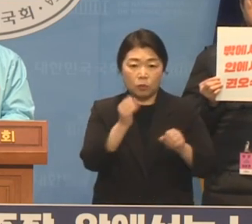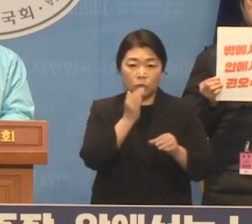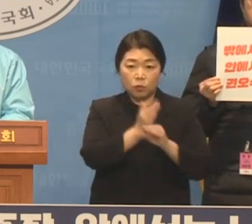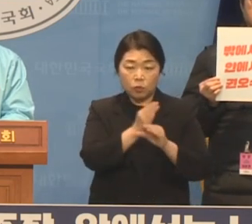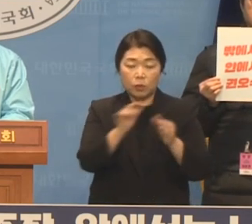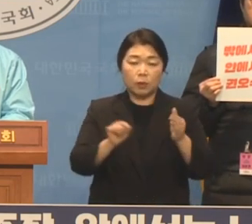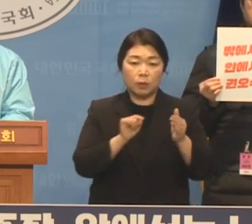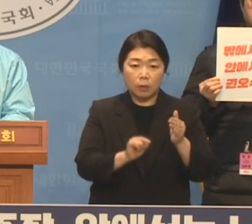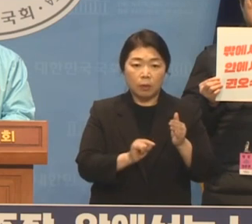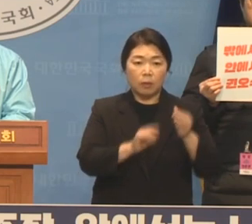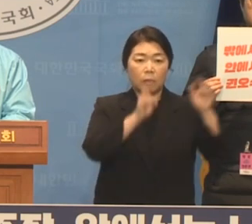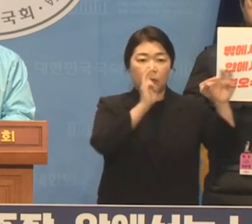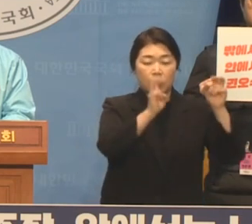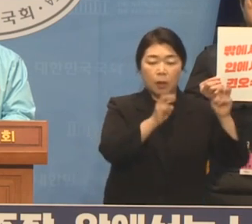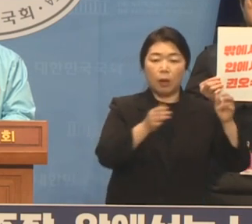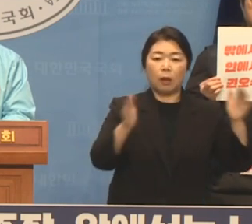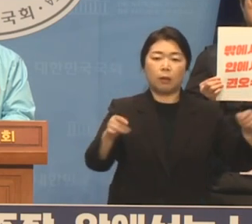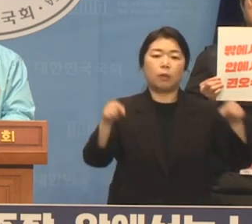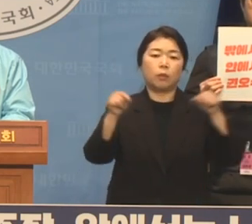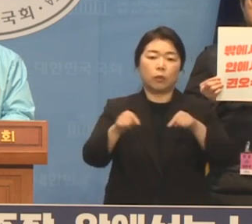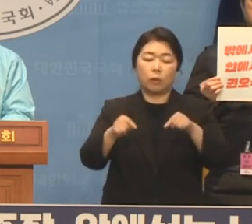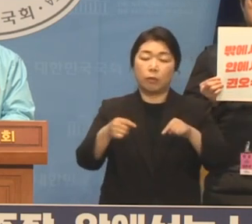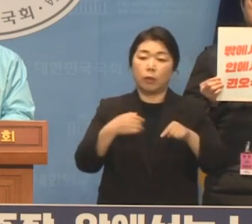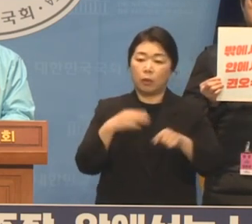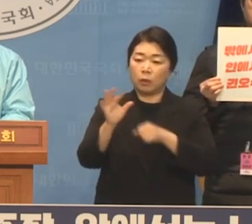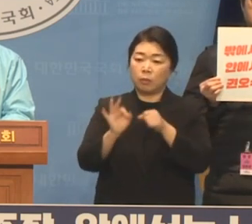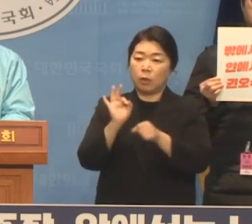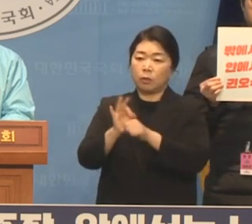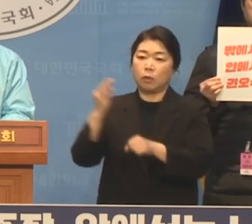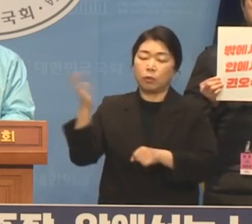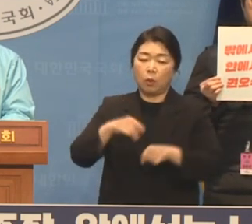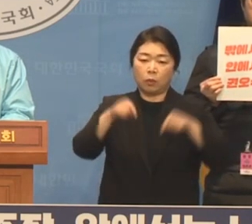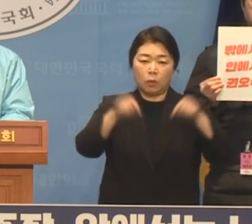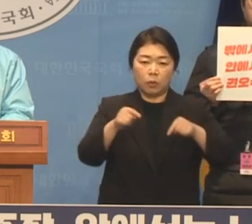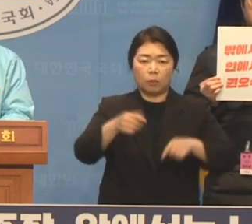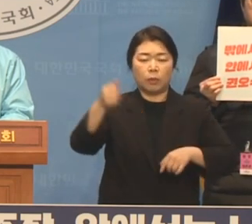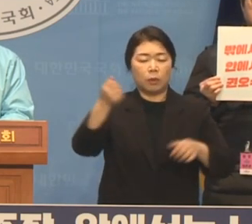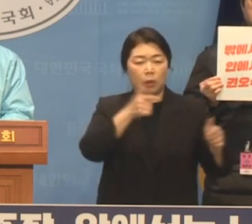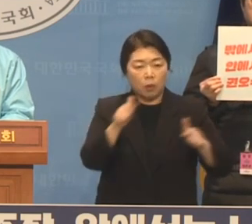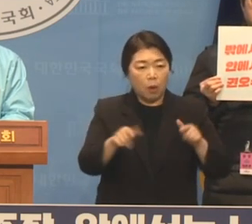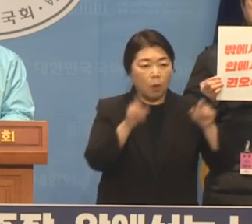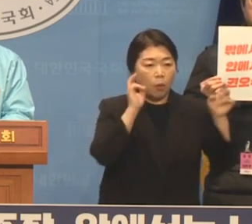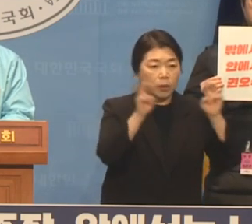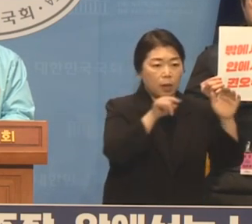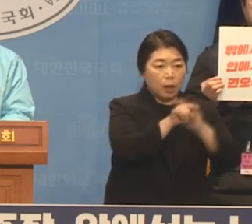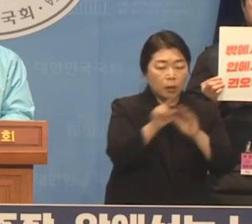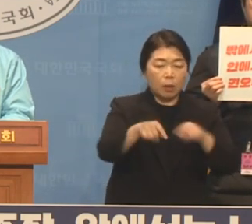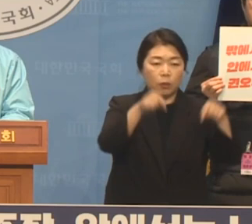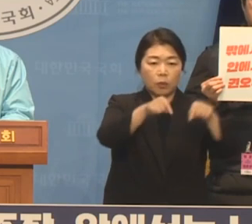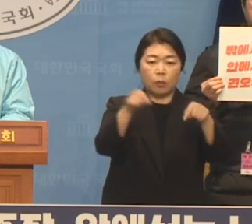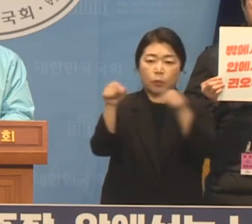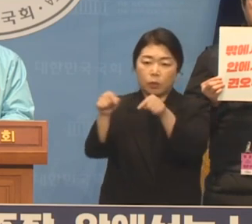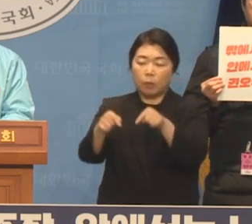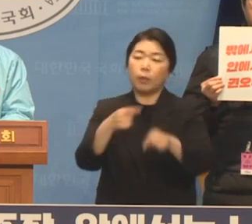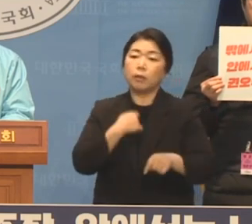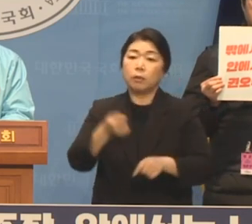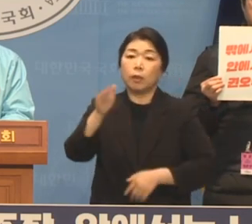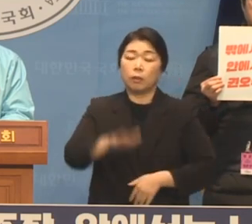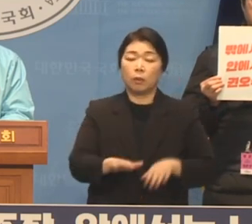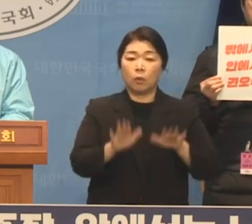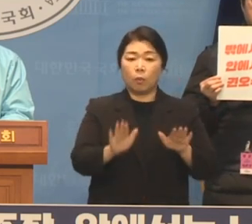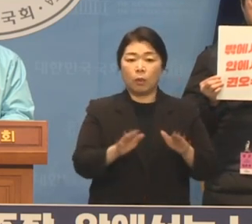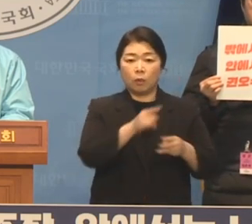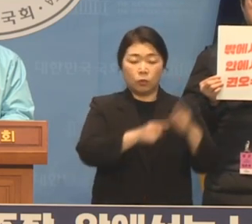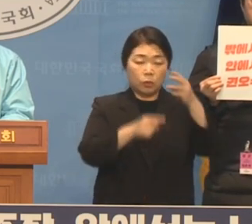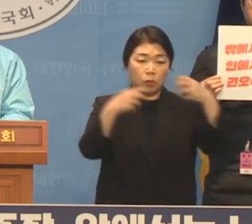것이 사측과의 교섭이고 저도 10년 전부터 교섭을 여러 회사에 해오고 있는데요. 특히 이번 윤석열 정권